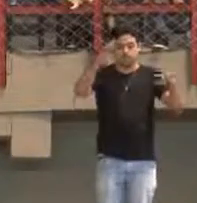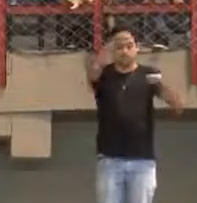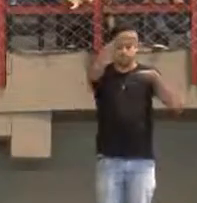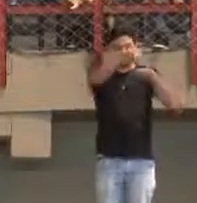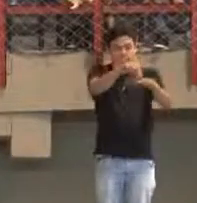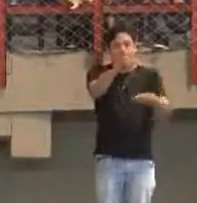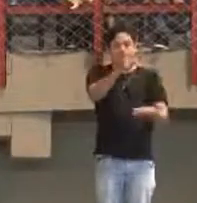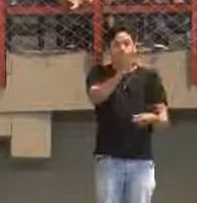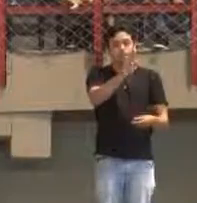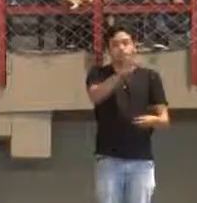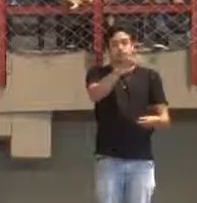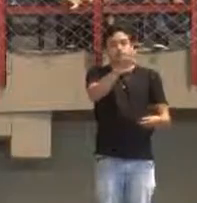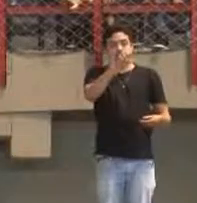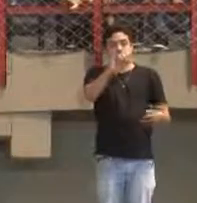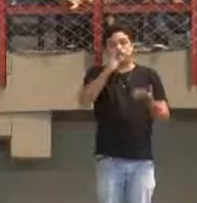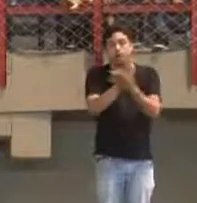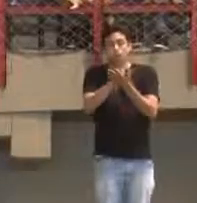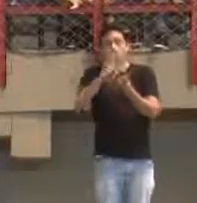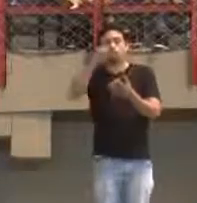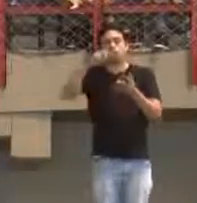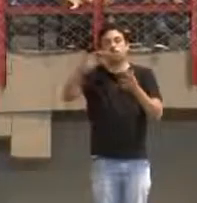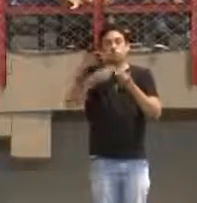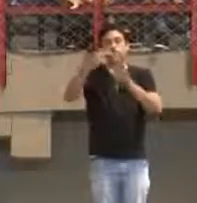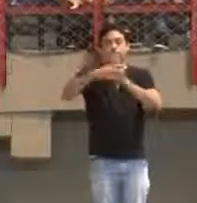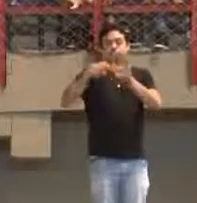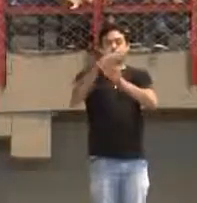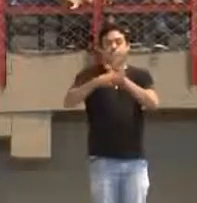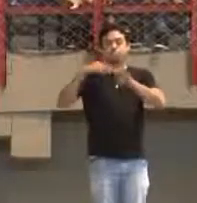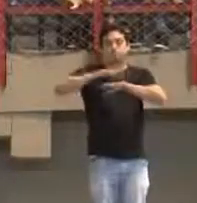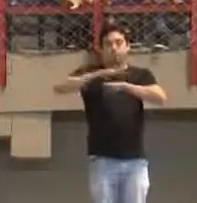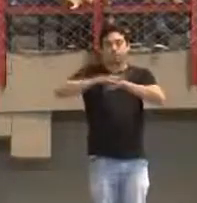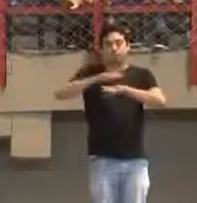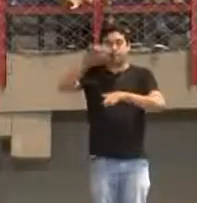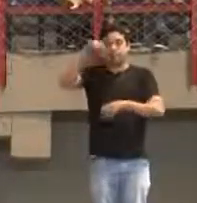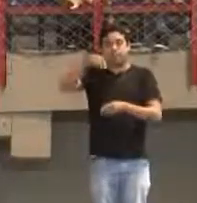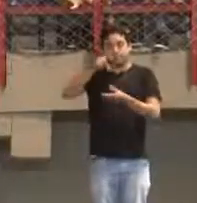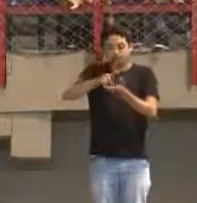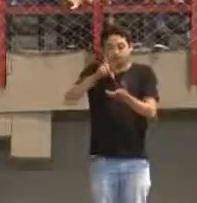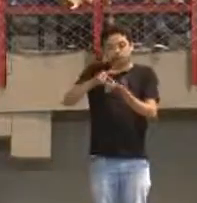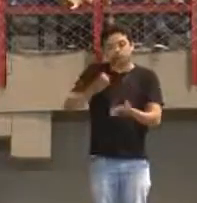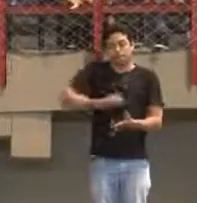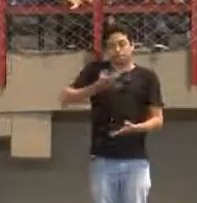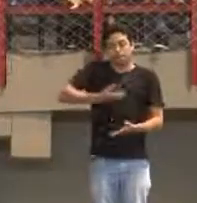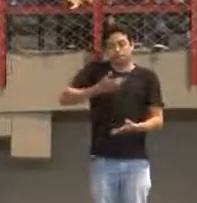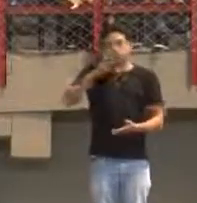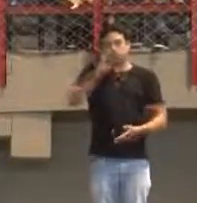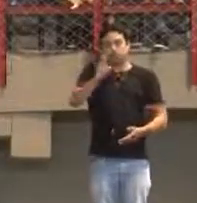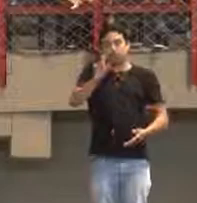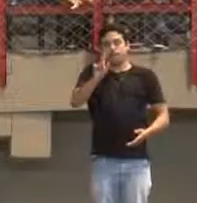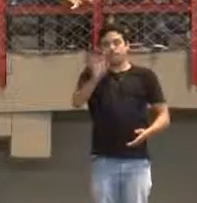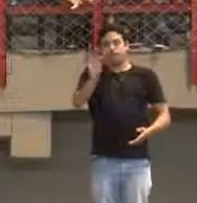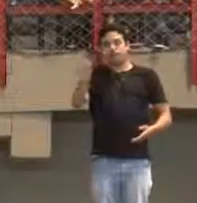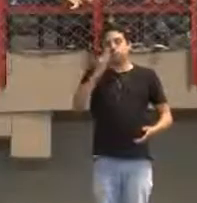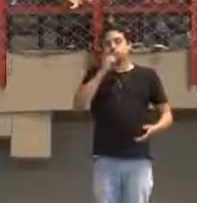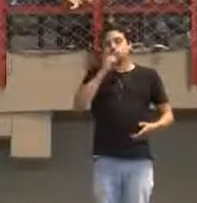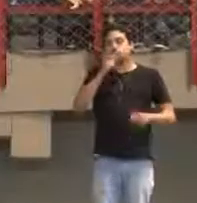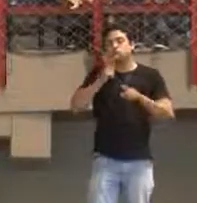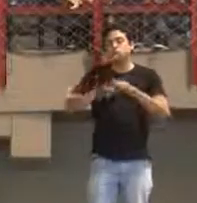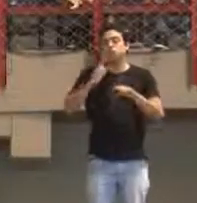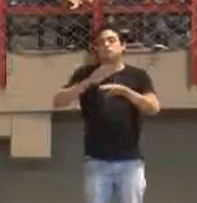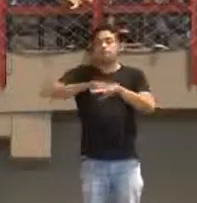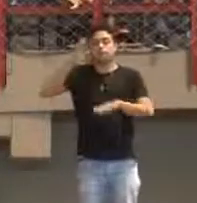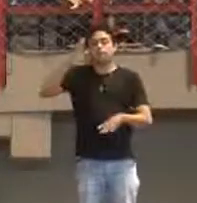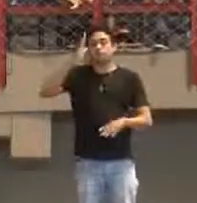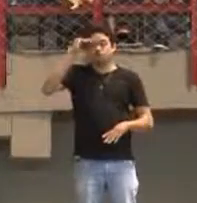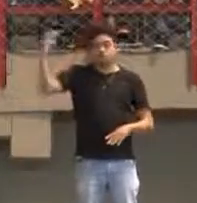alguns eram até simbolistas mas ele não fez poesia realista embora de novo maior nome